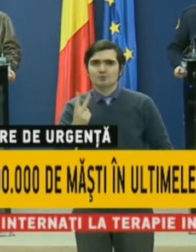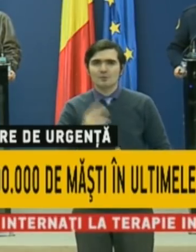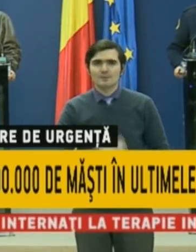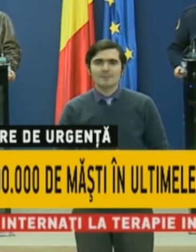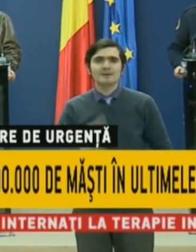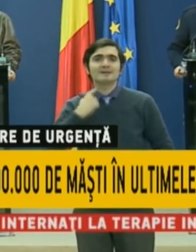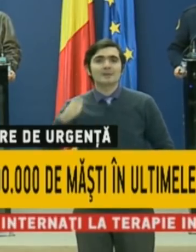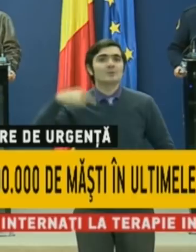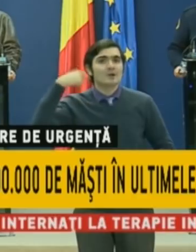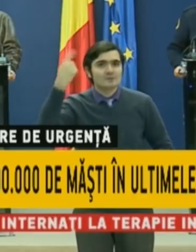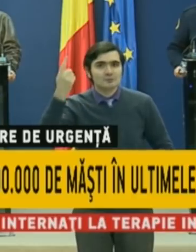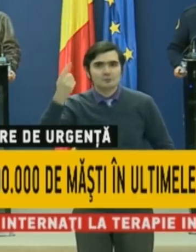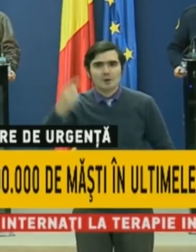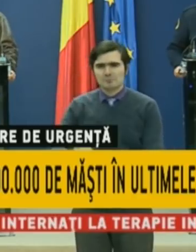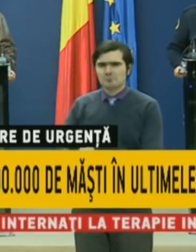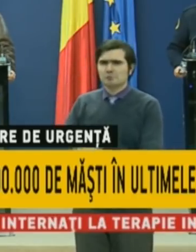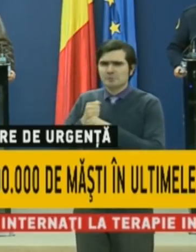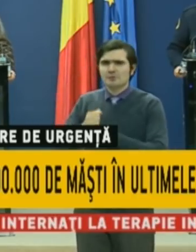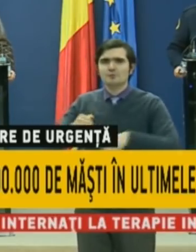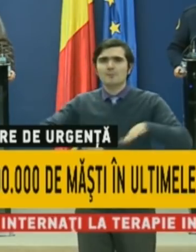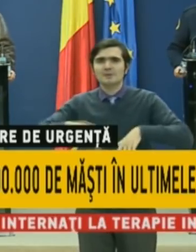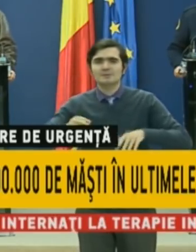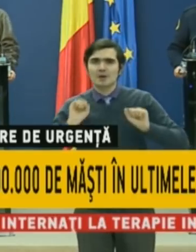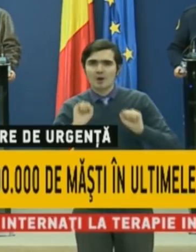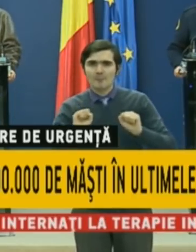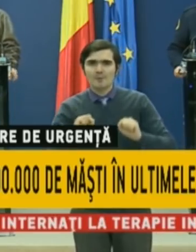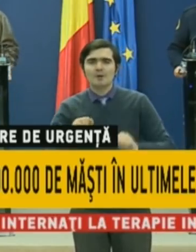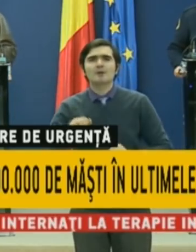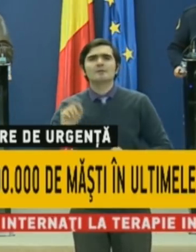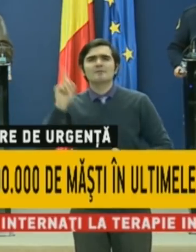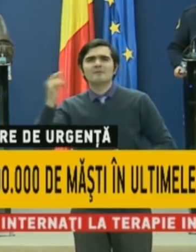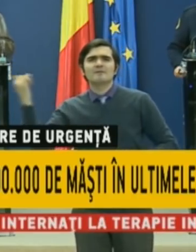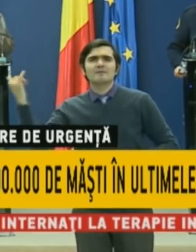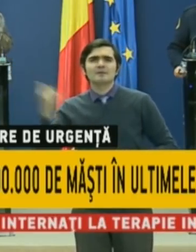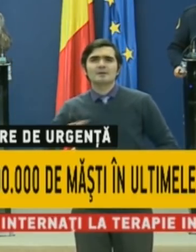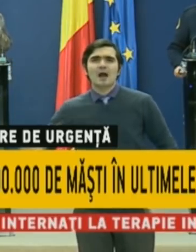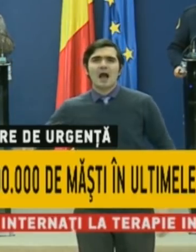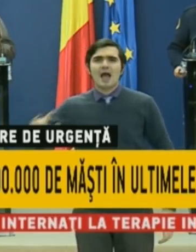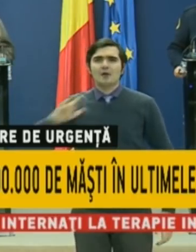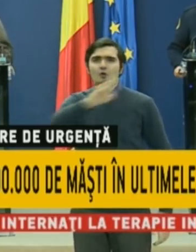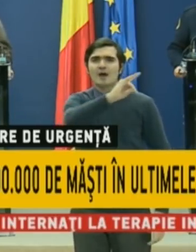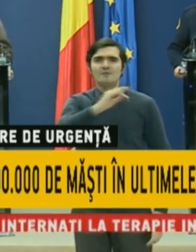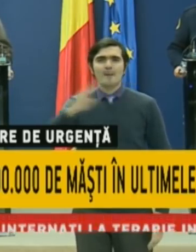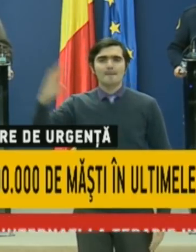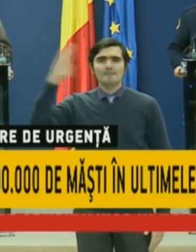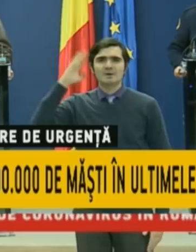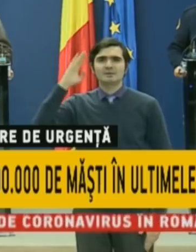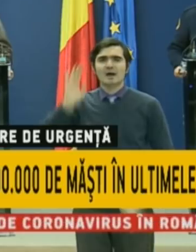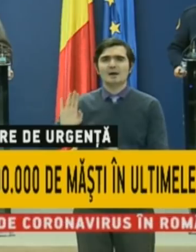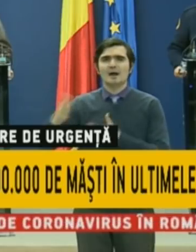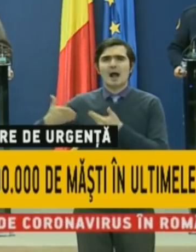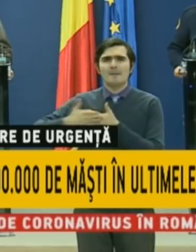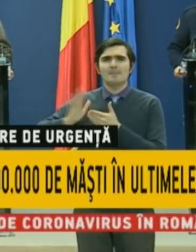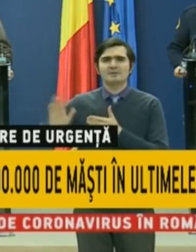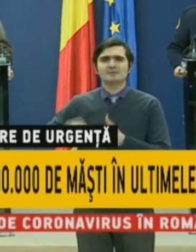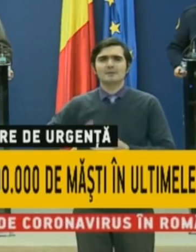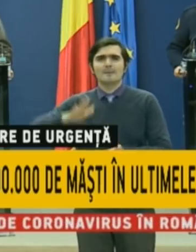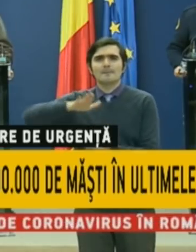viitoare, cu sprijinul Ministerului Apărării, o aeronavă militară aparținând bazei